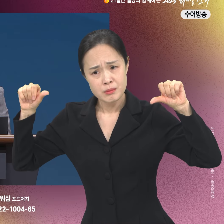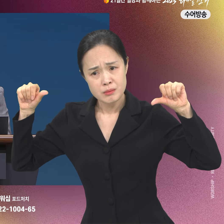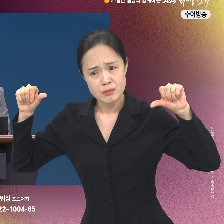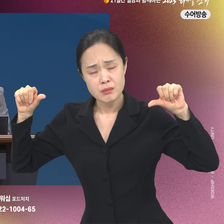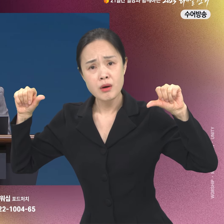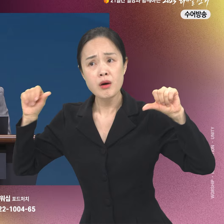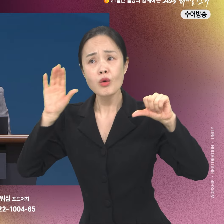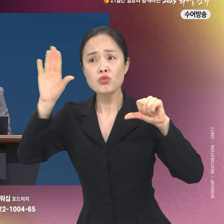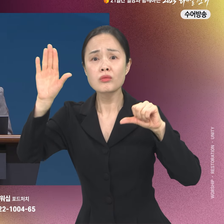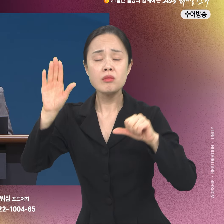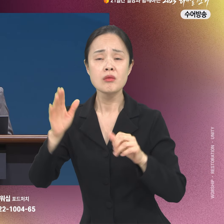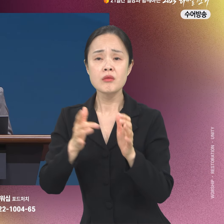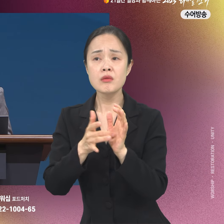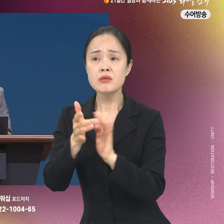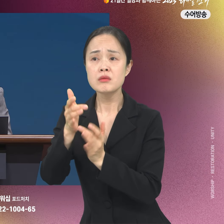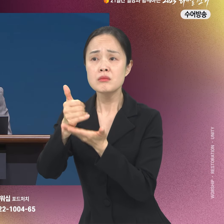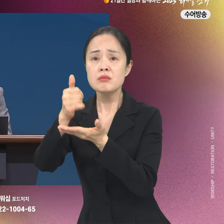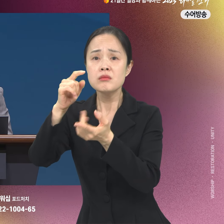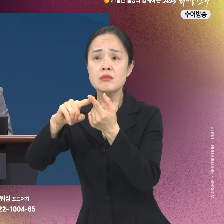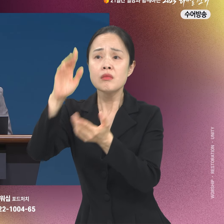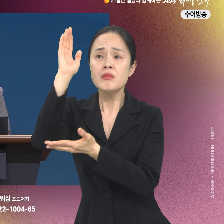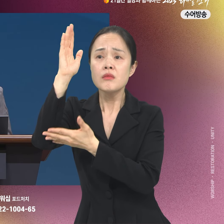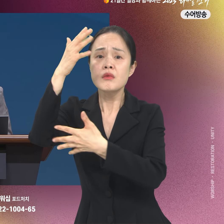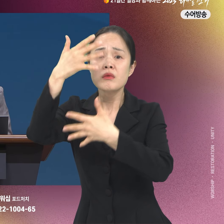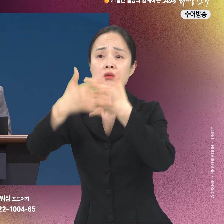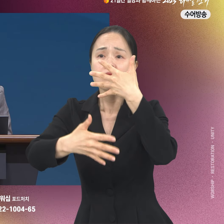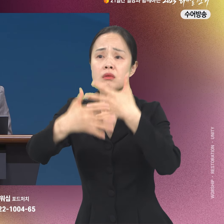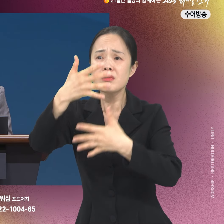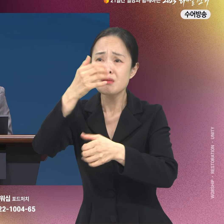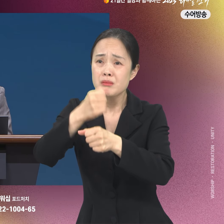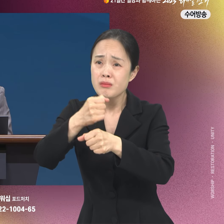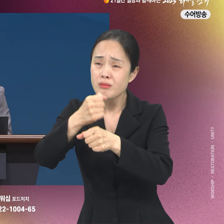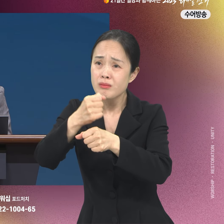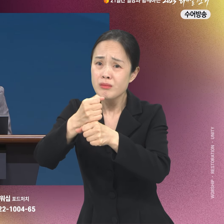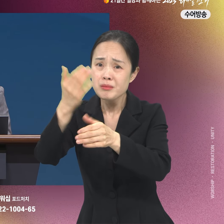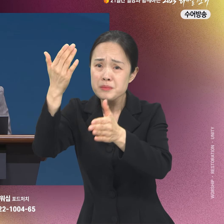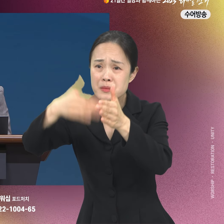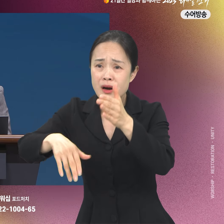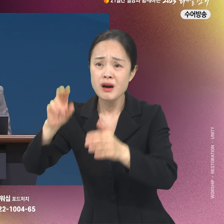그런 생각이 들었죠. 제가 언젠가는 결국은 주님 앞에 서게 될 텐데,